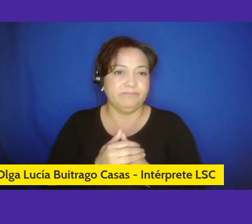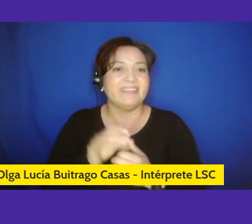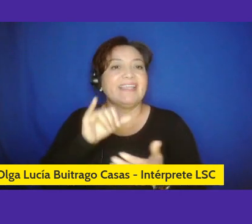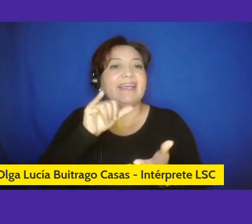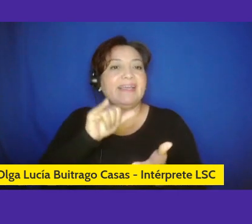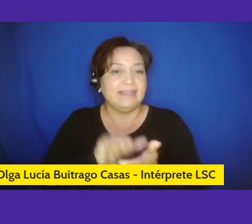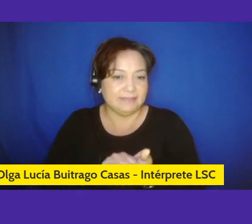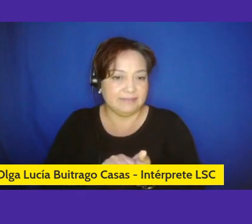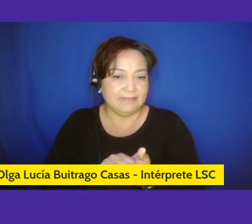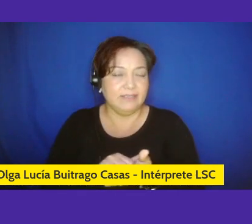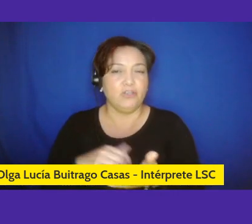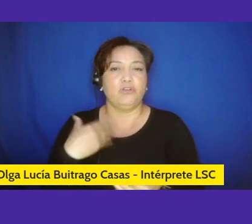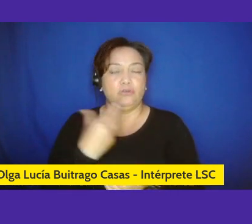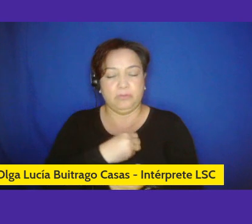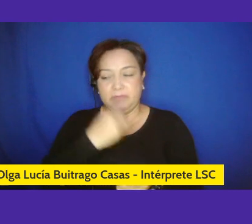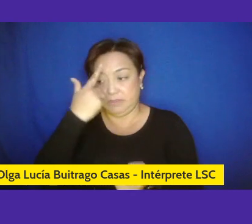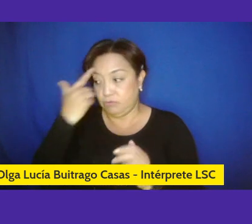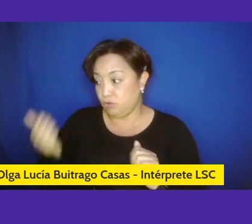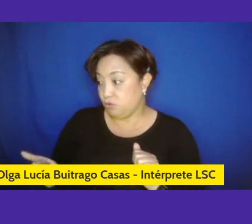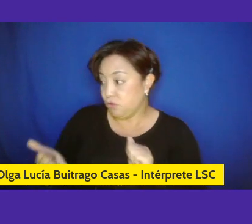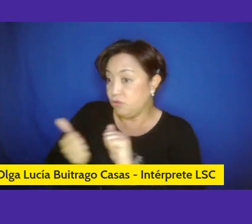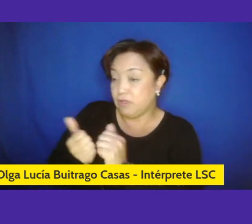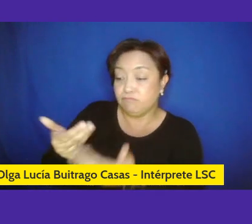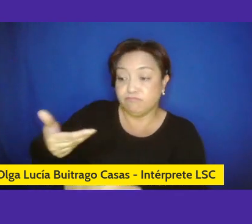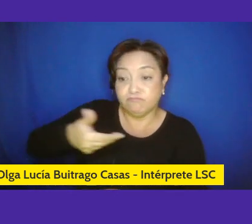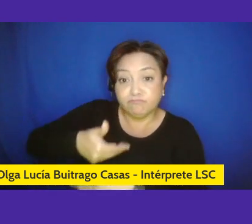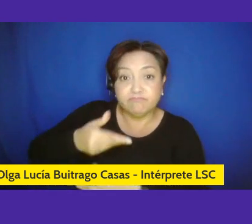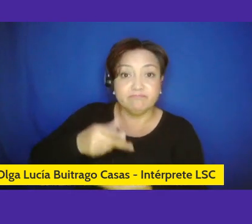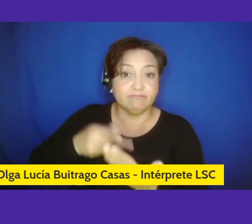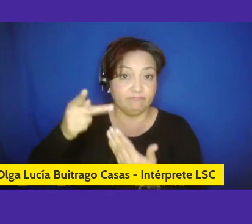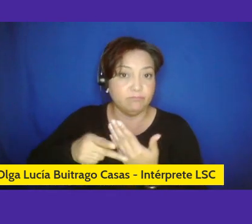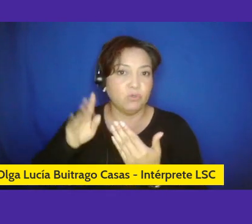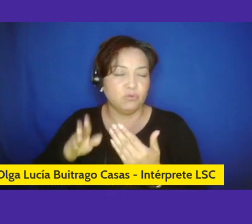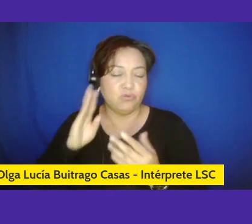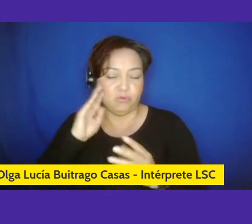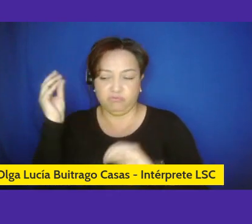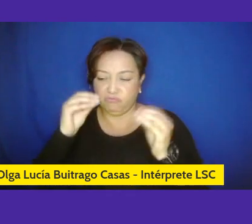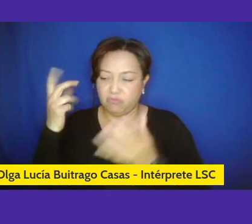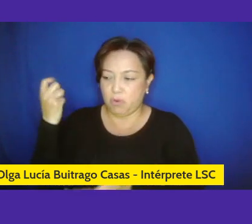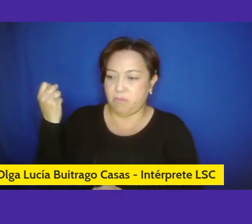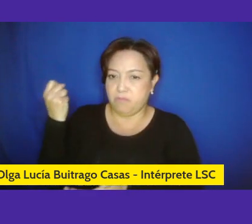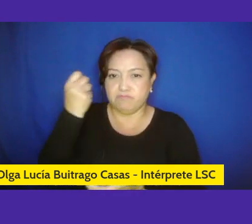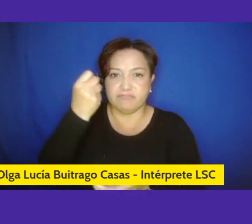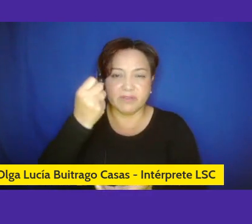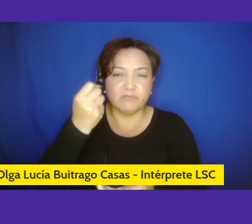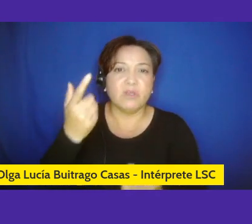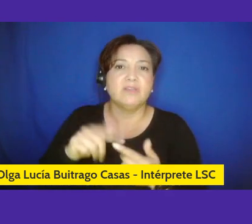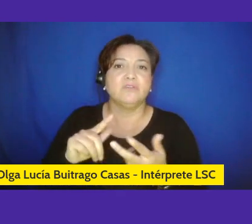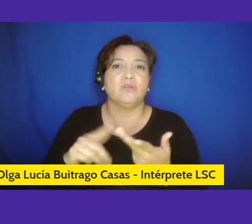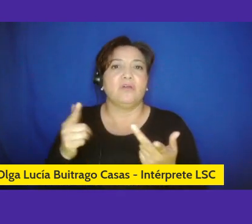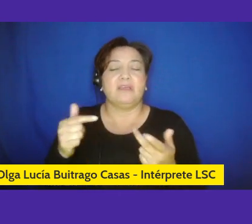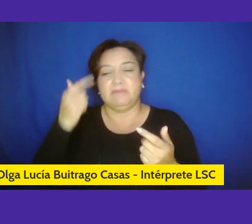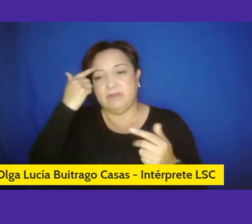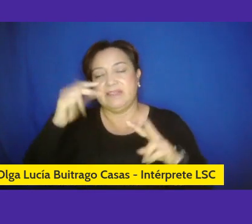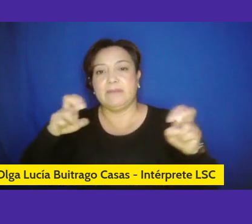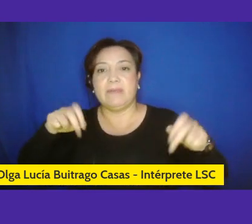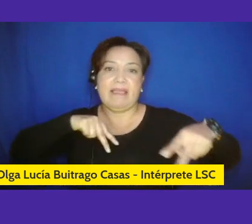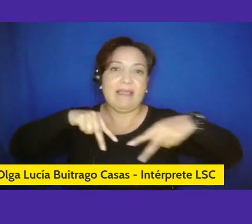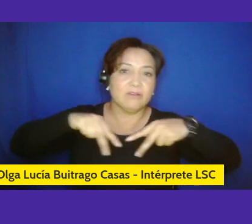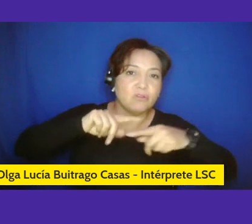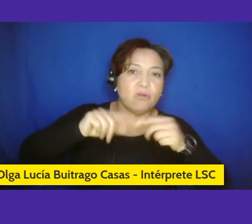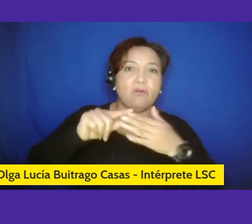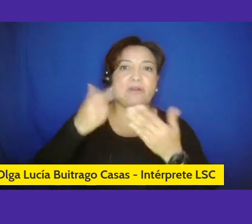juntos con el productor que nos trae el proyecto, armamos un presupuesto, empezamos a hablar del tema de actores, empezamos a hablar del